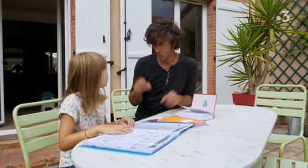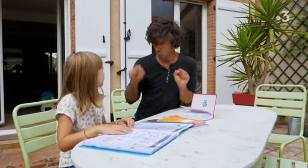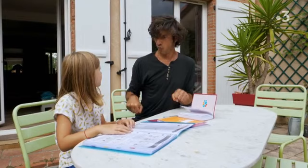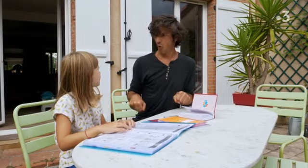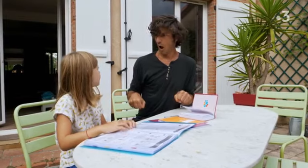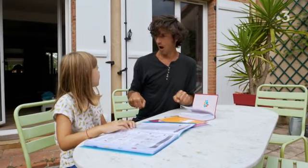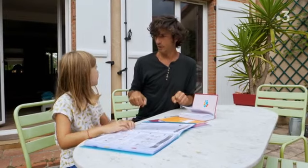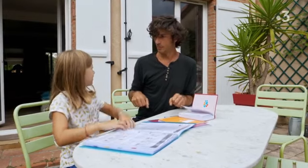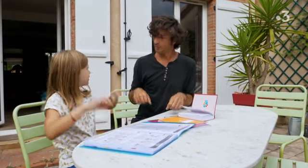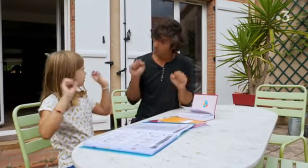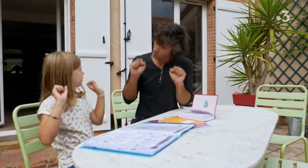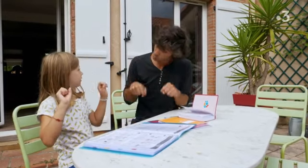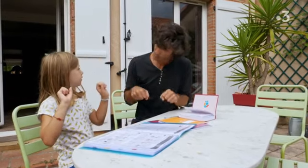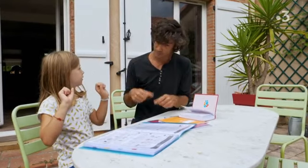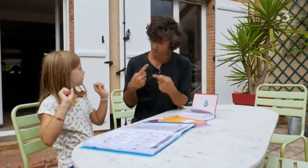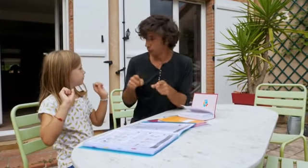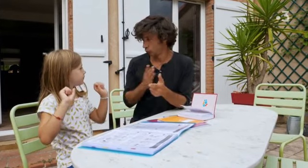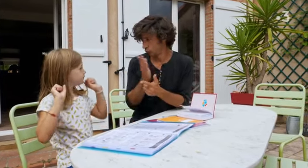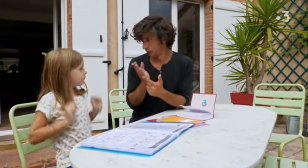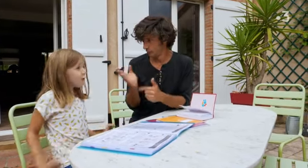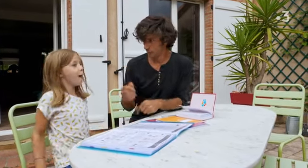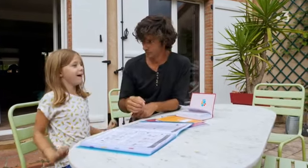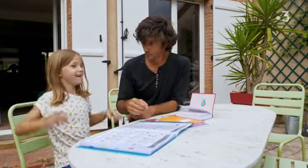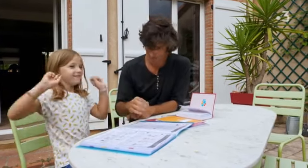oui, tu as le pouvoir. Pouvoir. Et je peux. C'est pas le même sens.